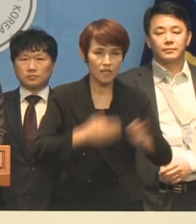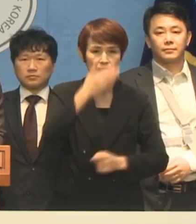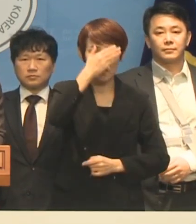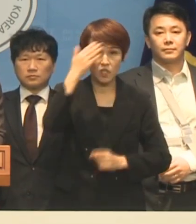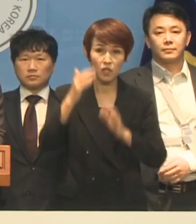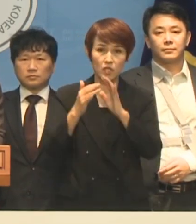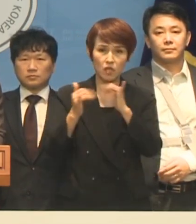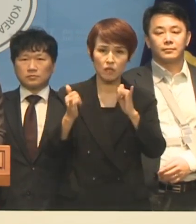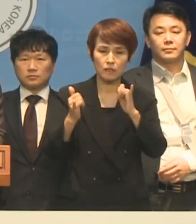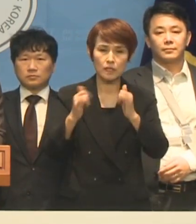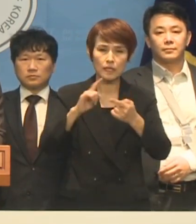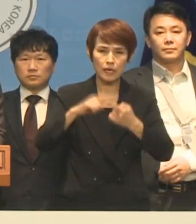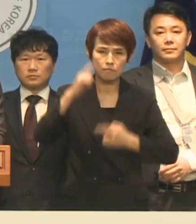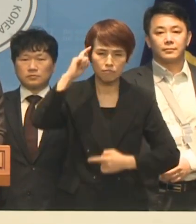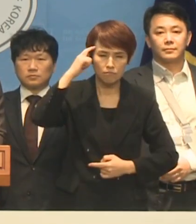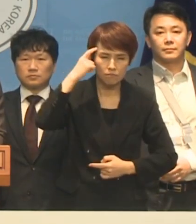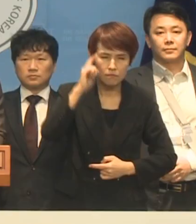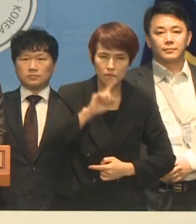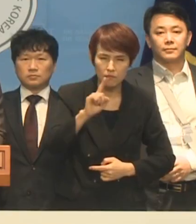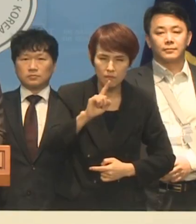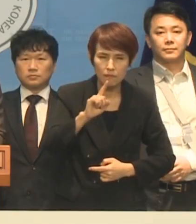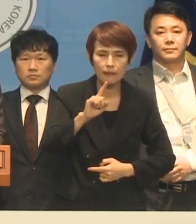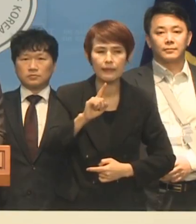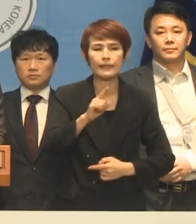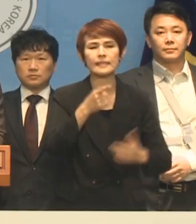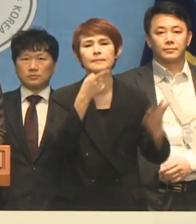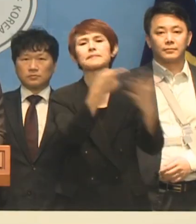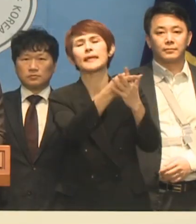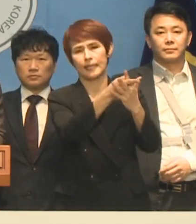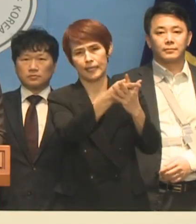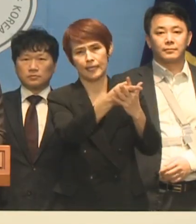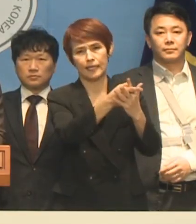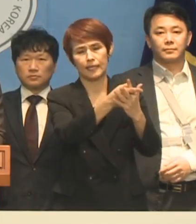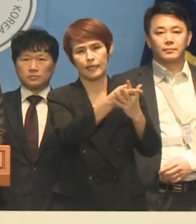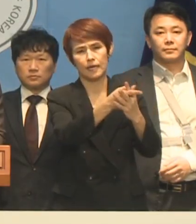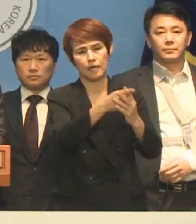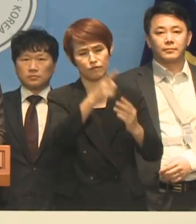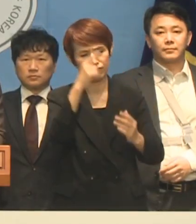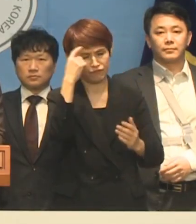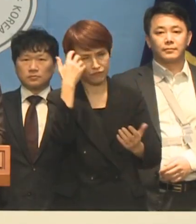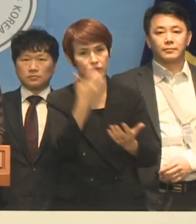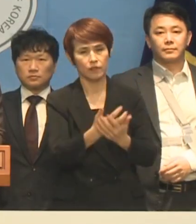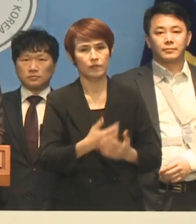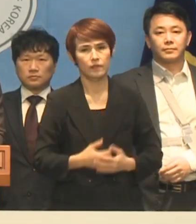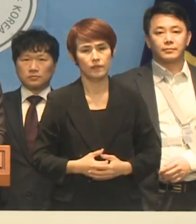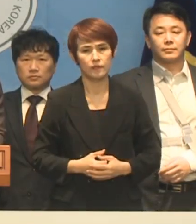어떻게 인식하고 있는지 적나라하게 보여주는 충격적인 망언입니다.